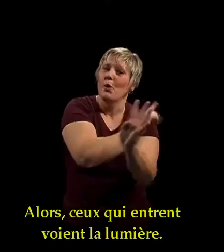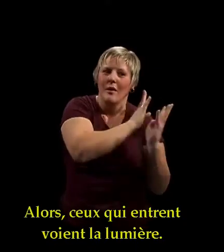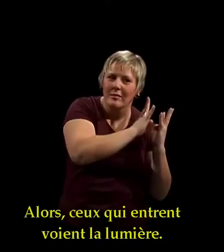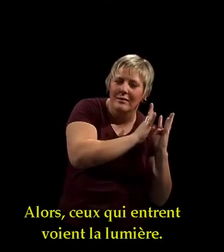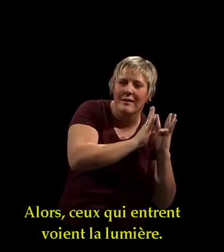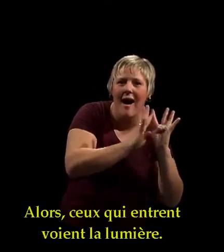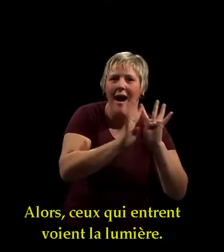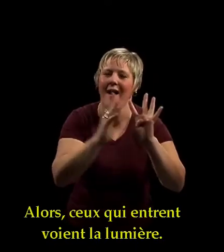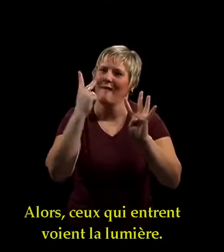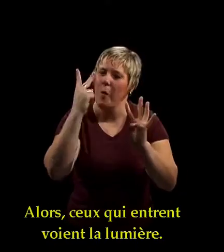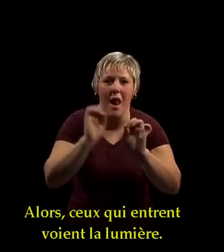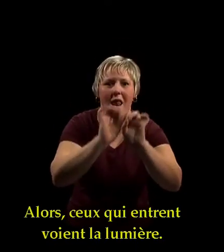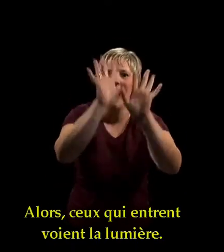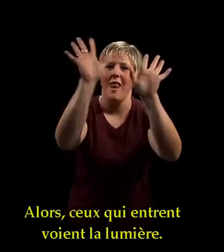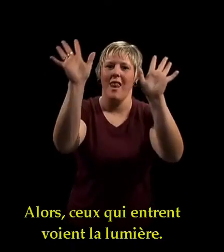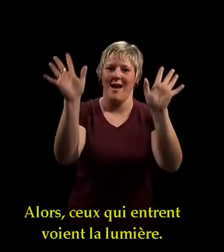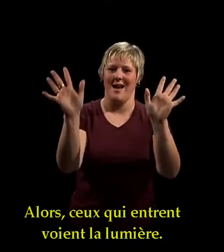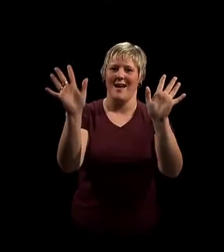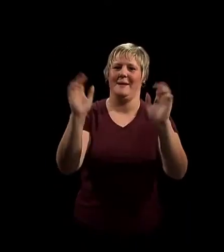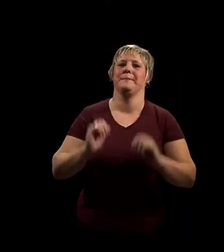Alors ceux qui entrent voient la lumière.